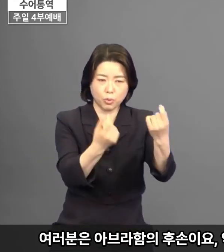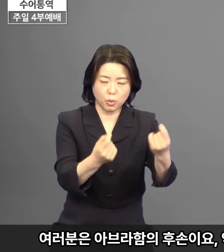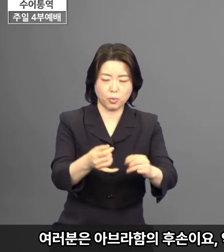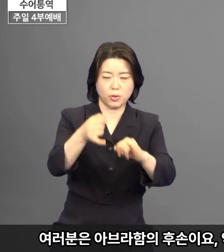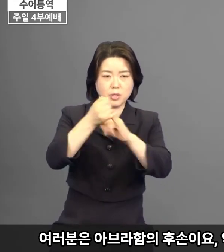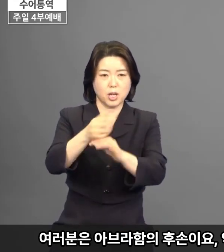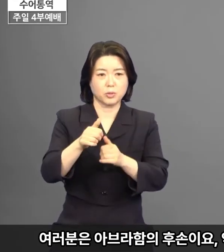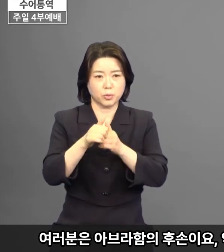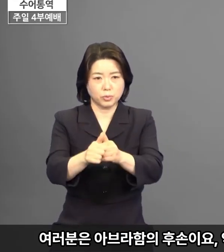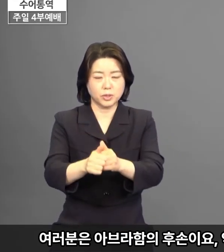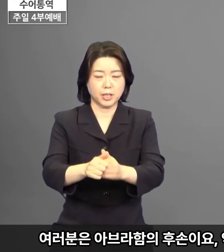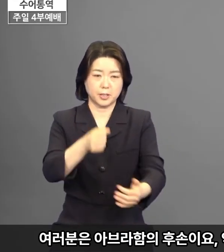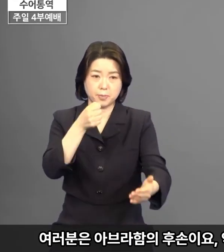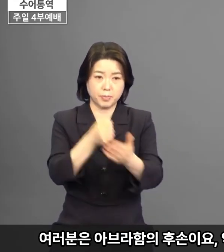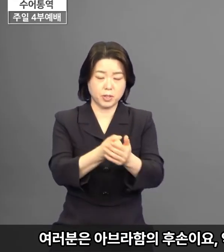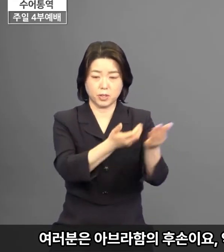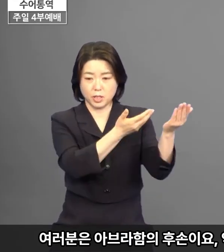정해진